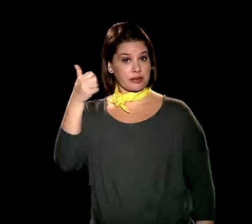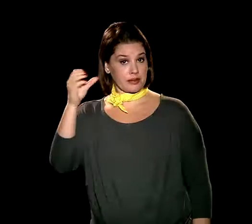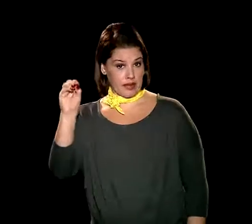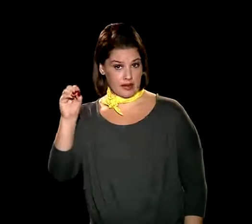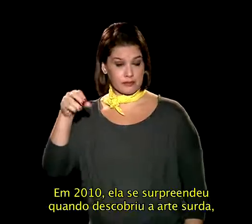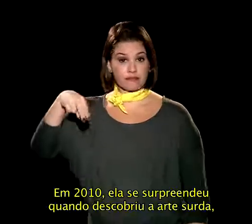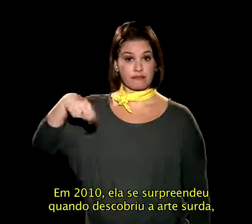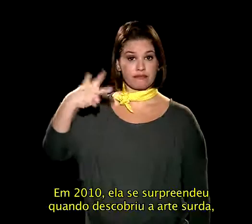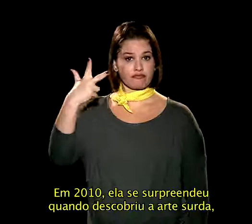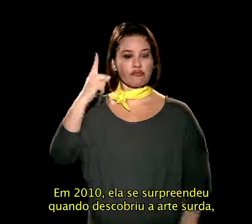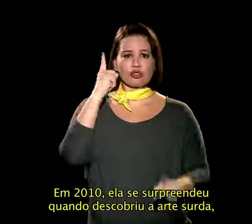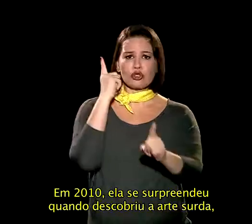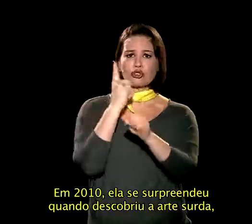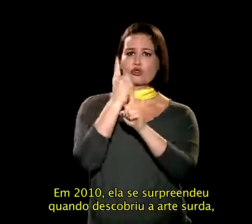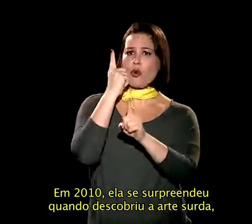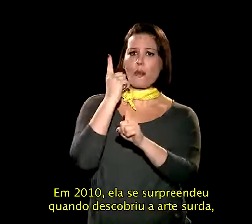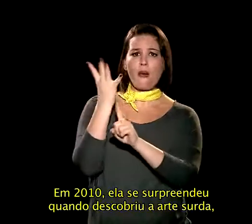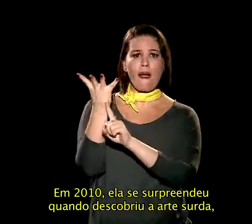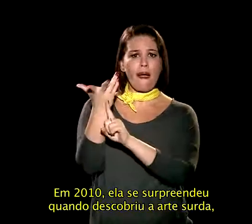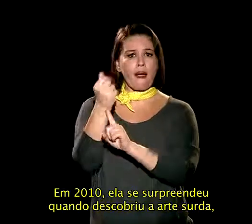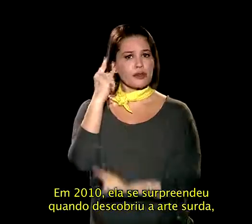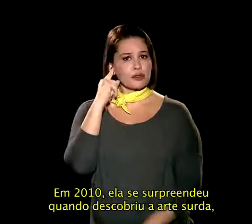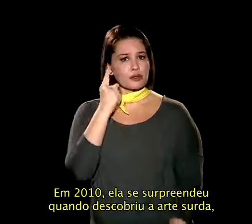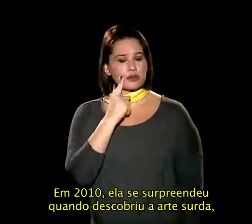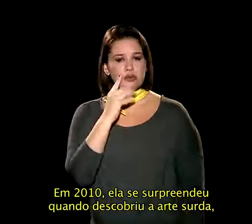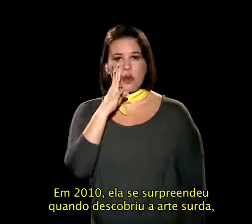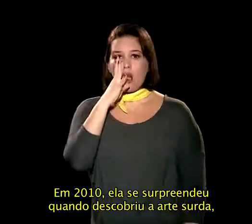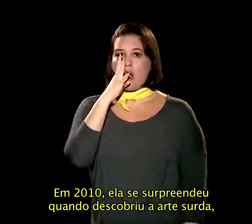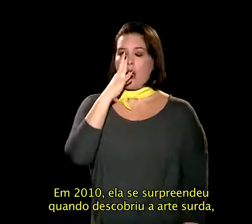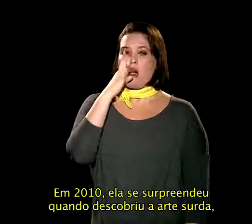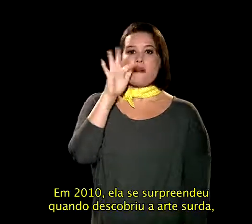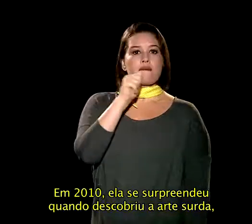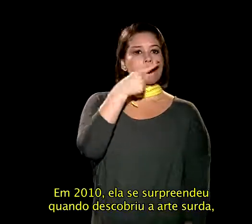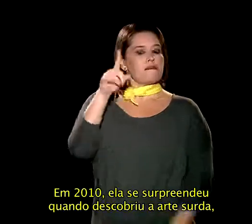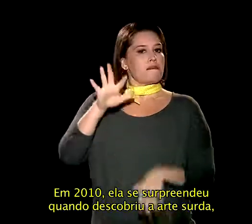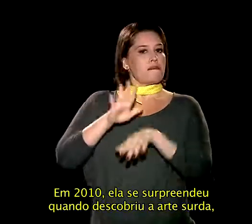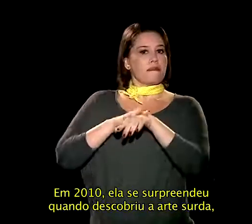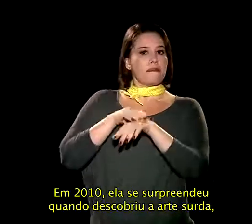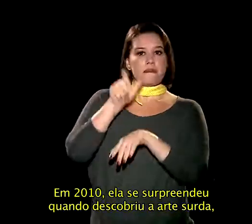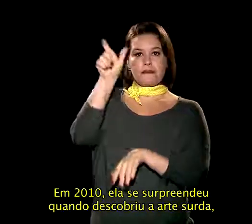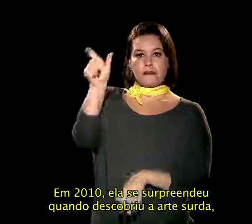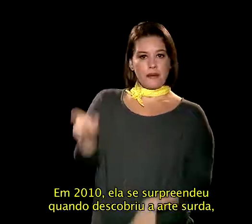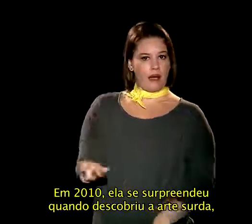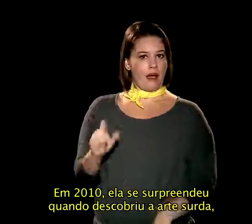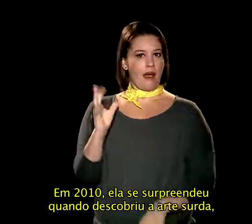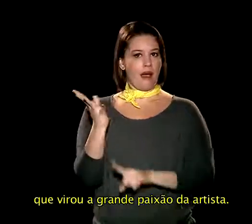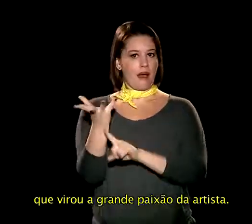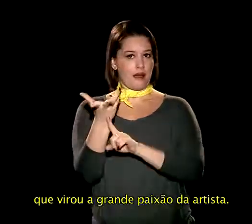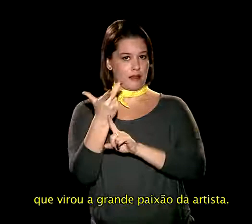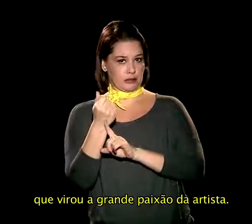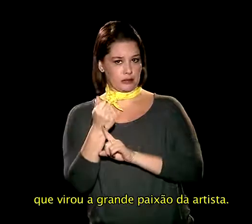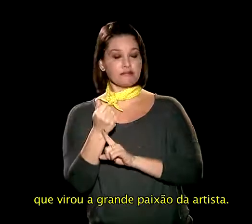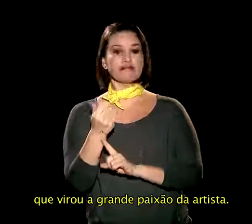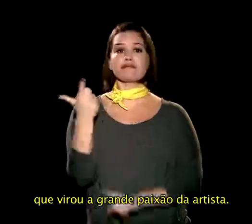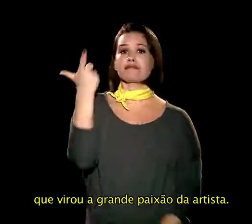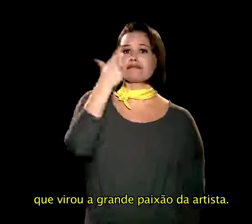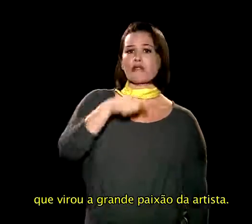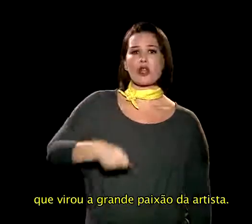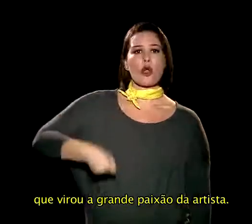Em 2010, ela se surpreendeu quando descobriu a arte surda, que virou a grande paixão da